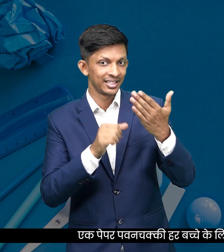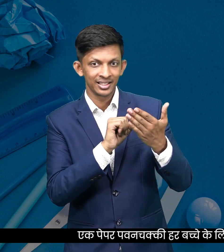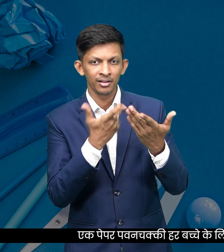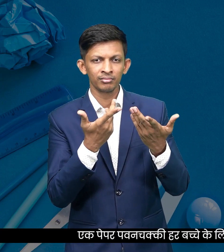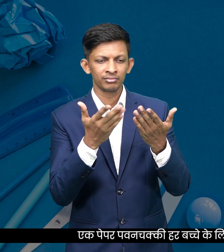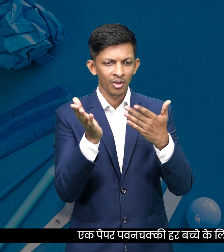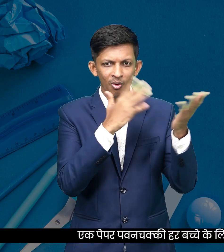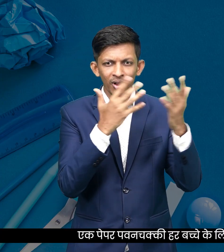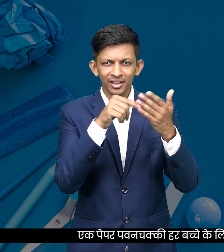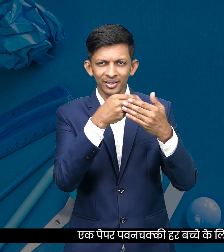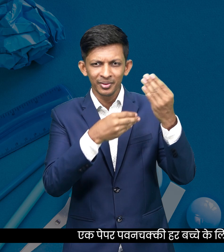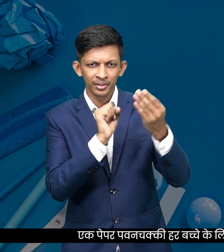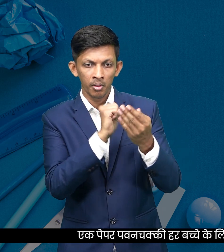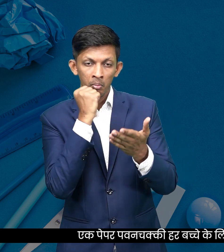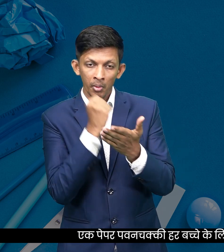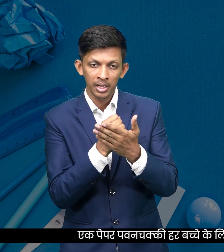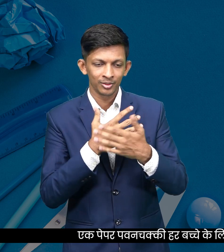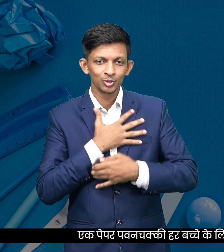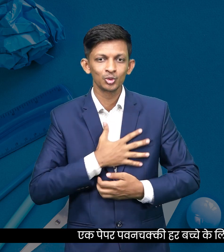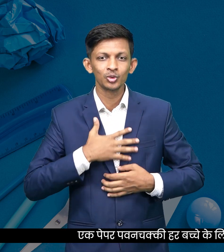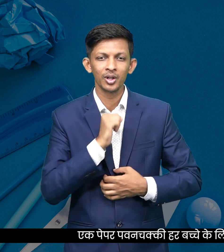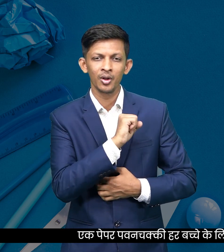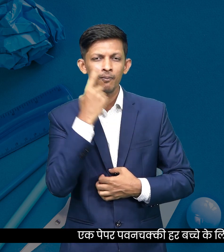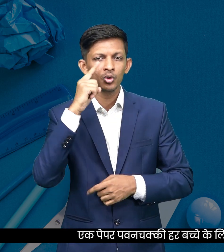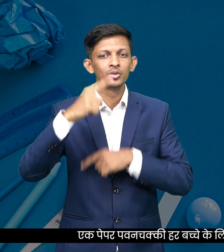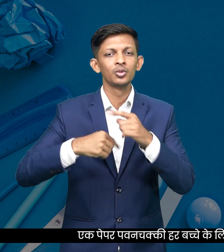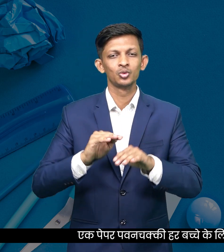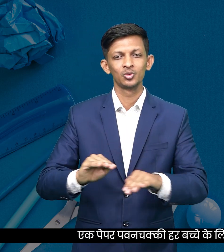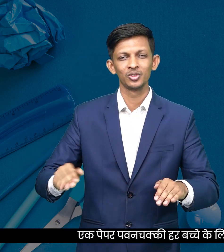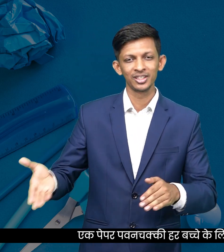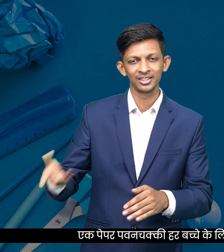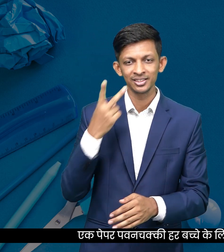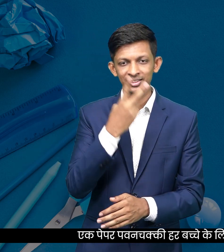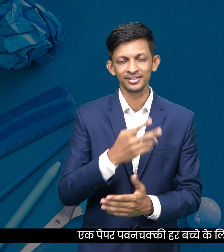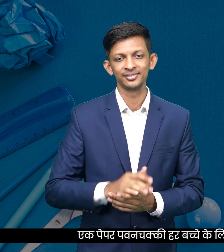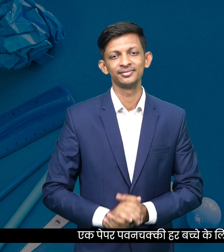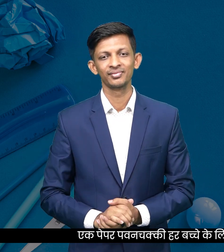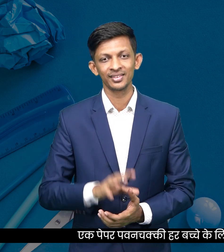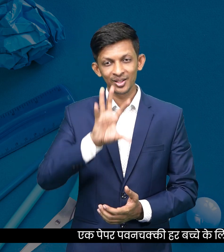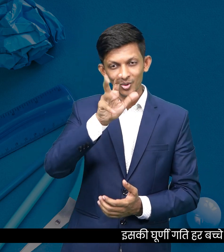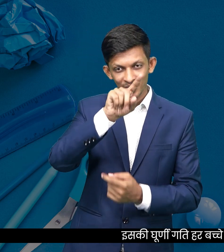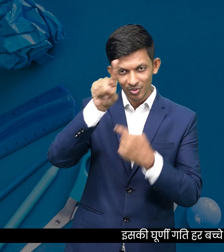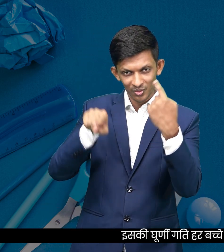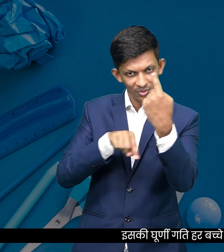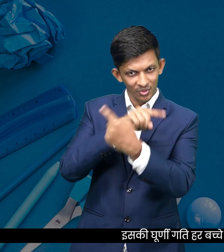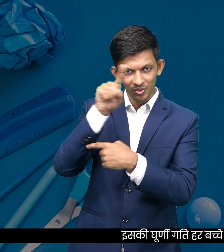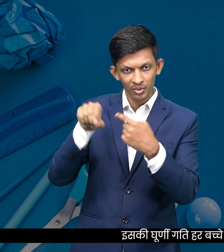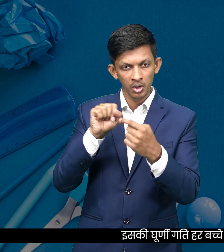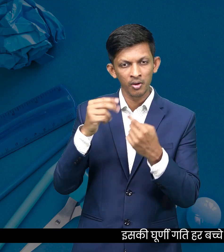एक पेपर पवनचक्की हर बच्चे के लिए सबसे अधिक खुशी का खिलौना है। इसकी घूर्णी गति